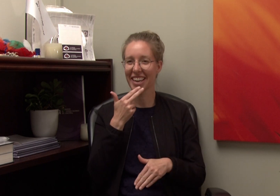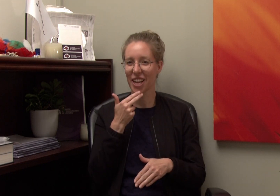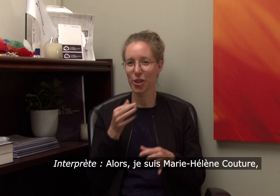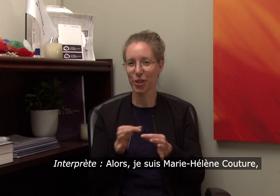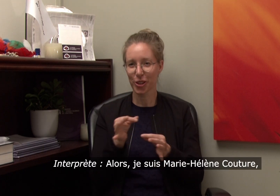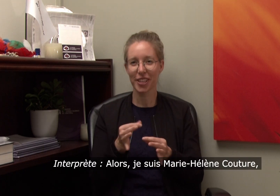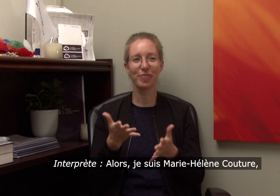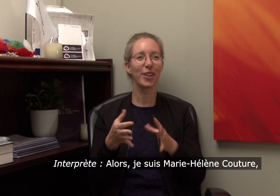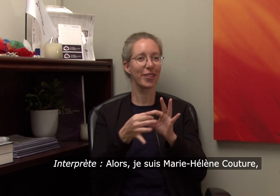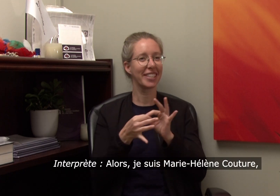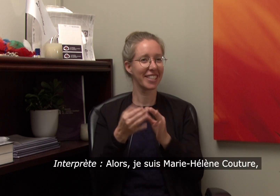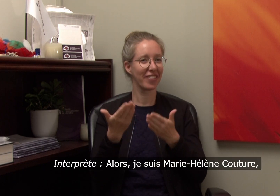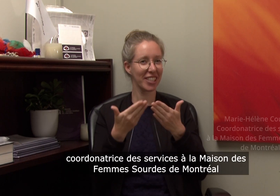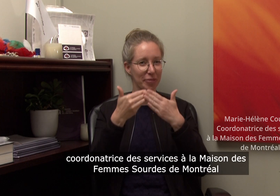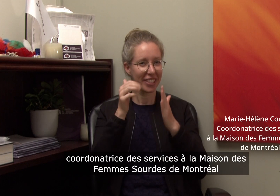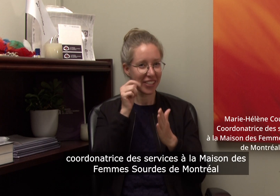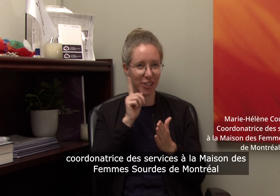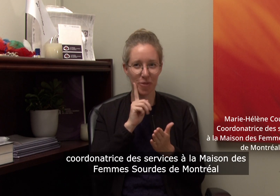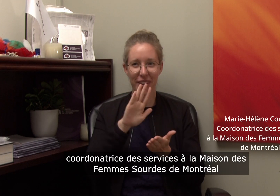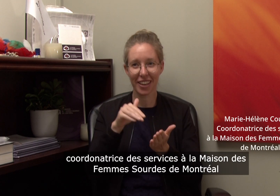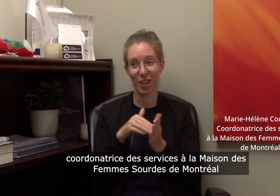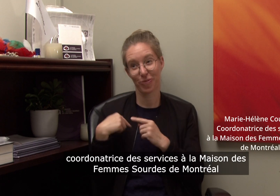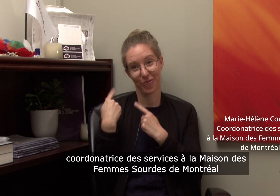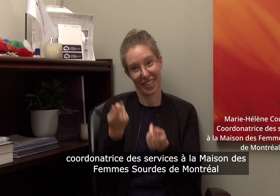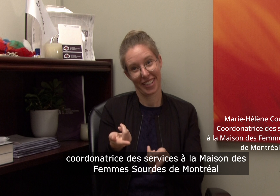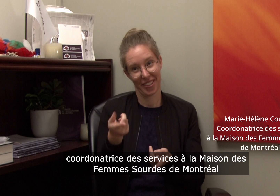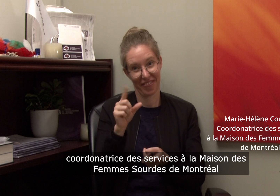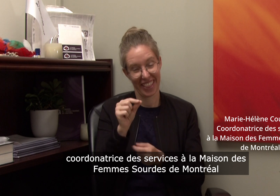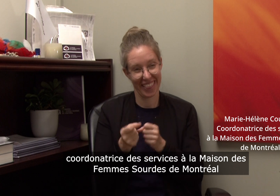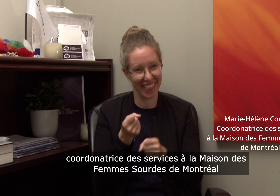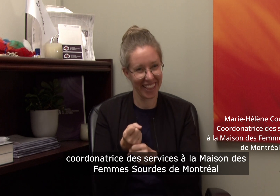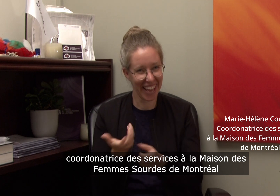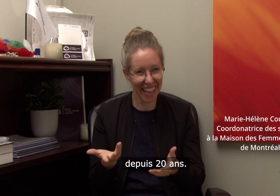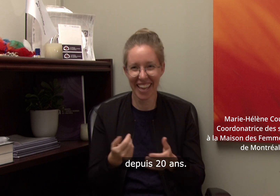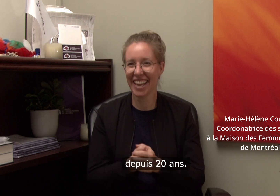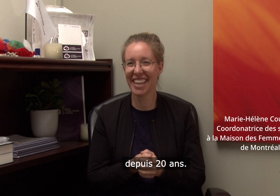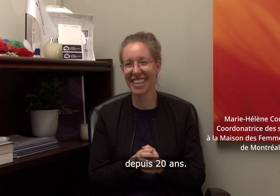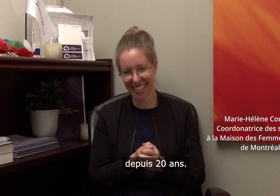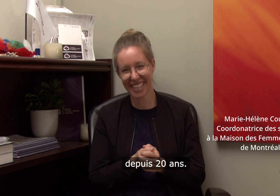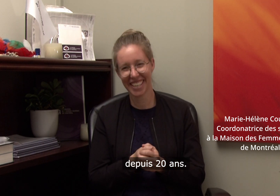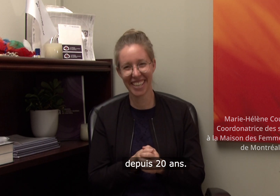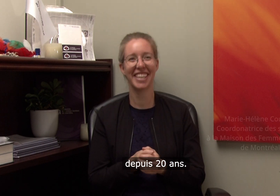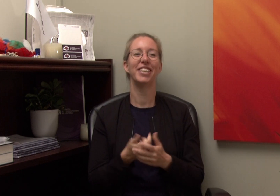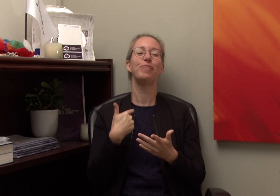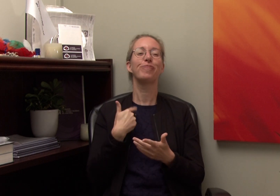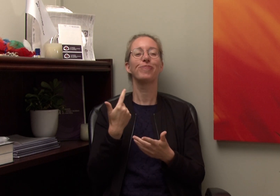Alors, je suis Marie-Hélène Couture, coordonnatrice des services à la Maison des femmes sourdes de Montréal depuis 20 ans.